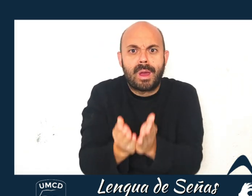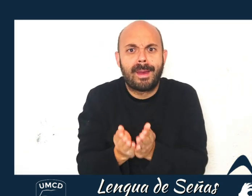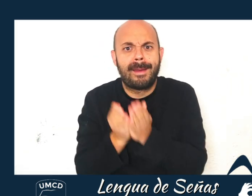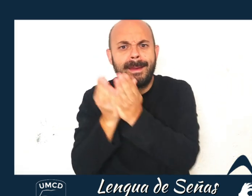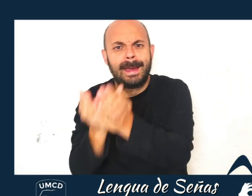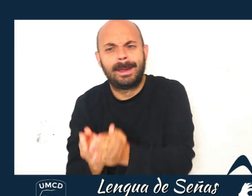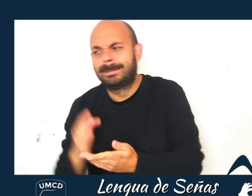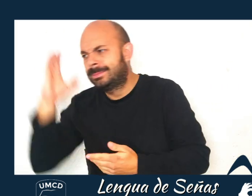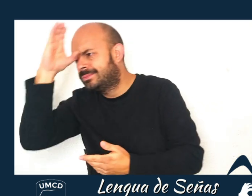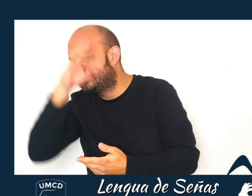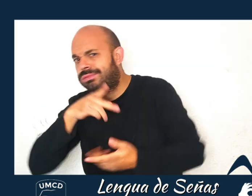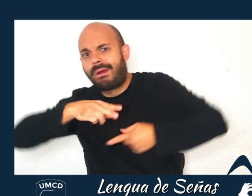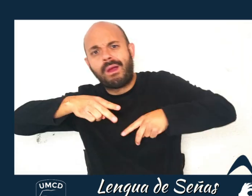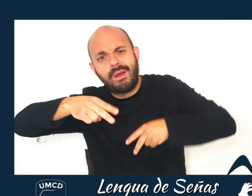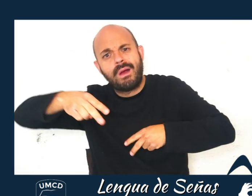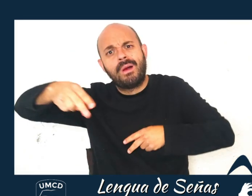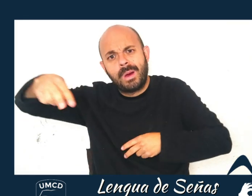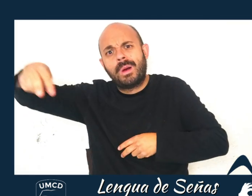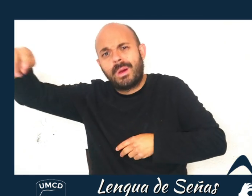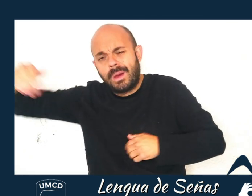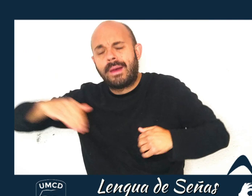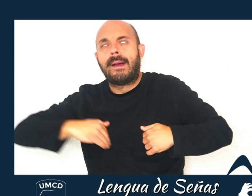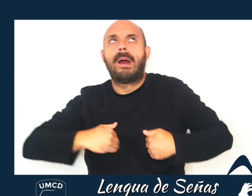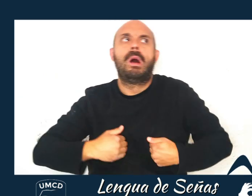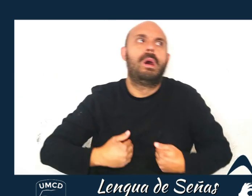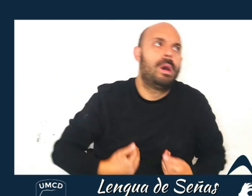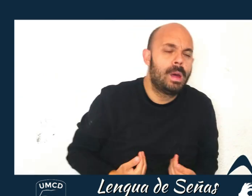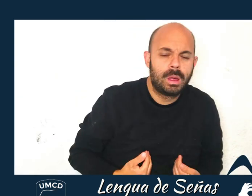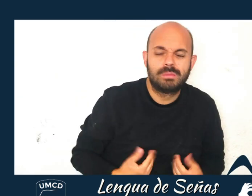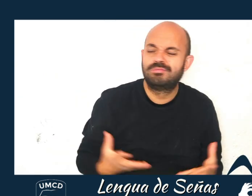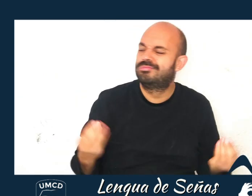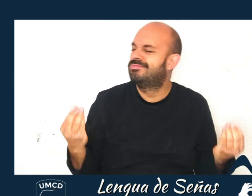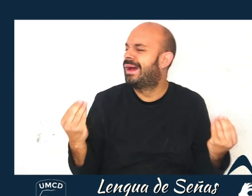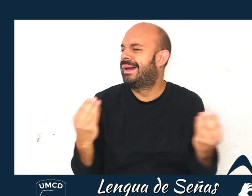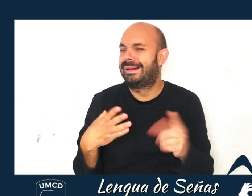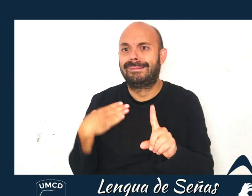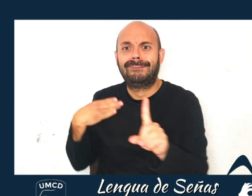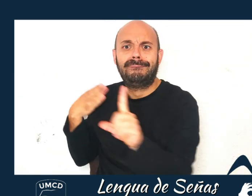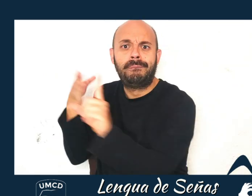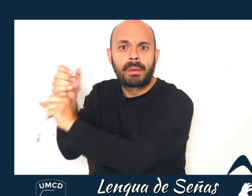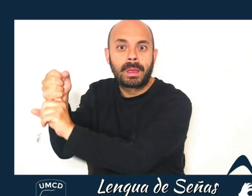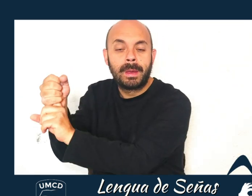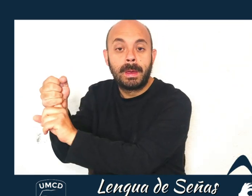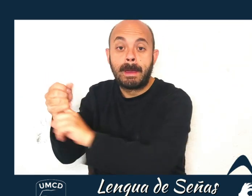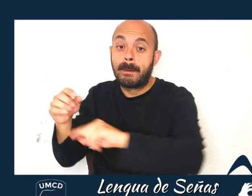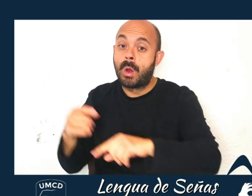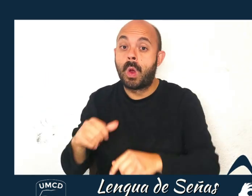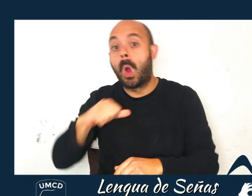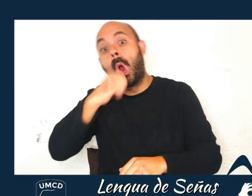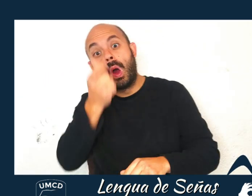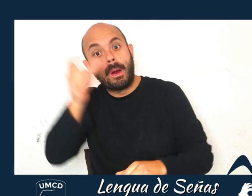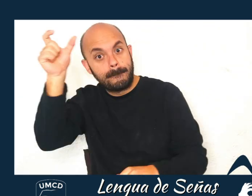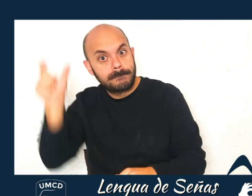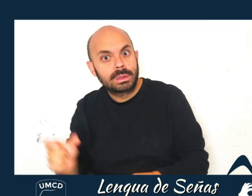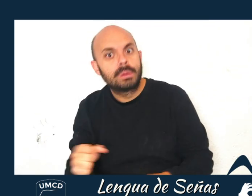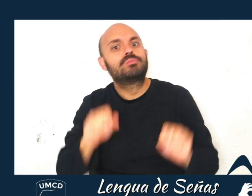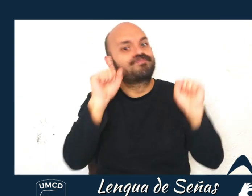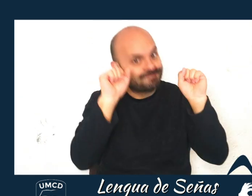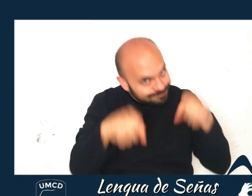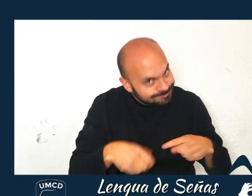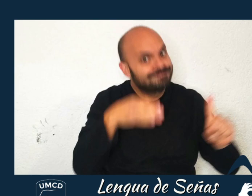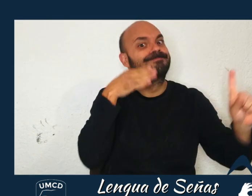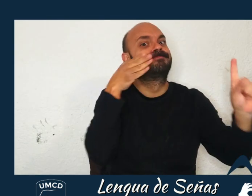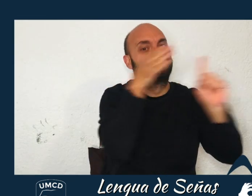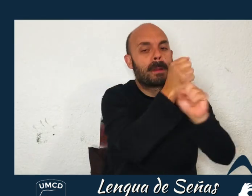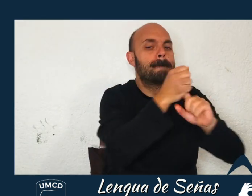que tanto anhelan encontrar. Muchos de ellos nunca alcanzaron eso. Otros se perdieron por la